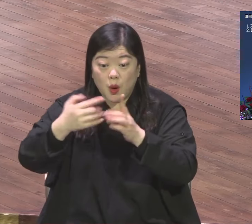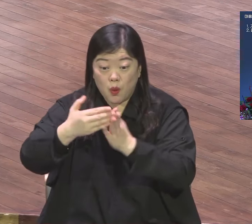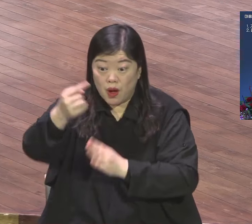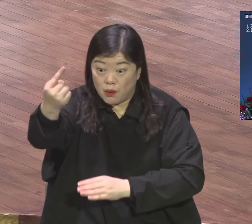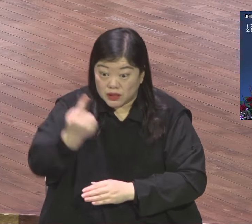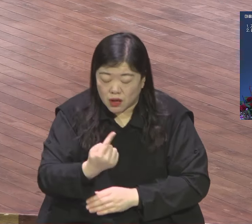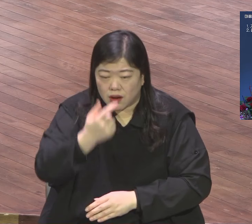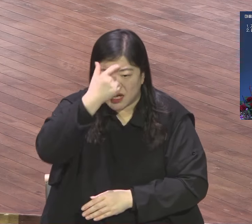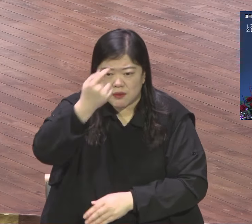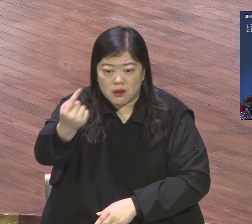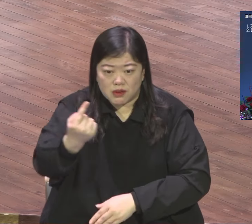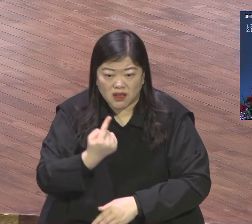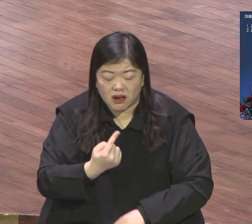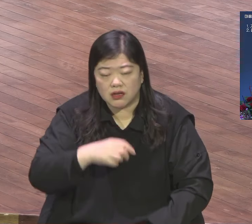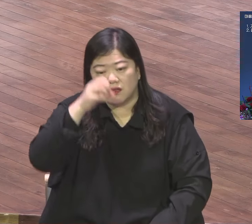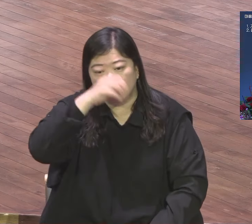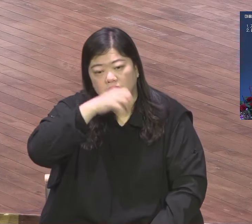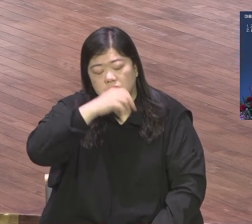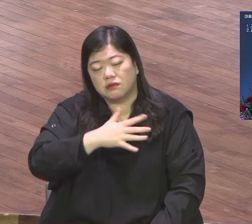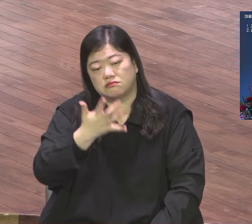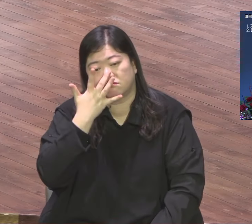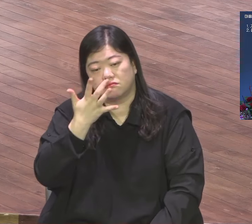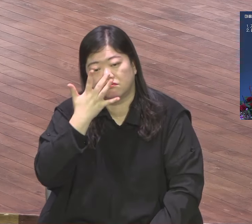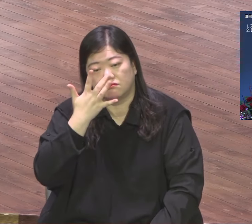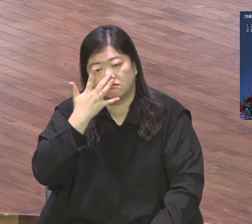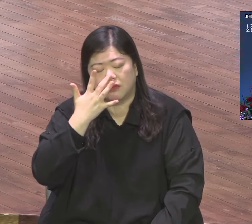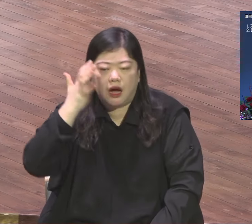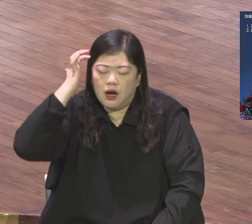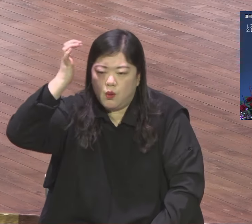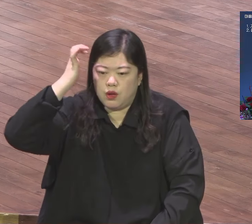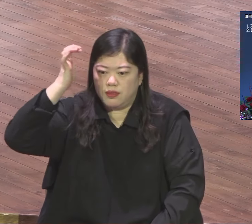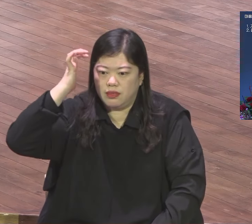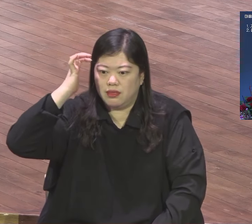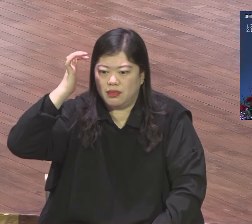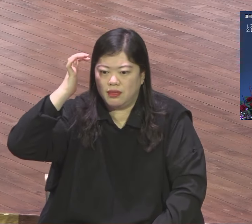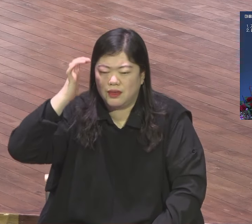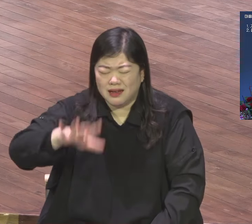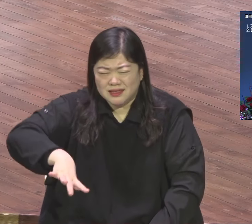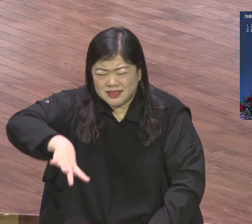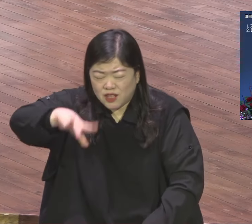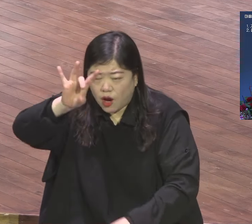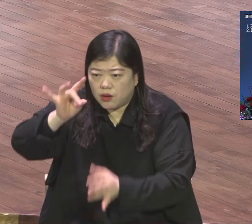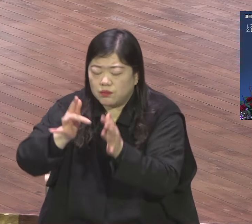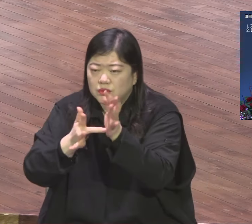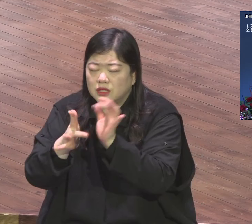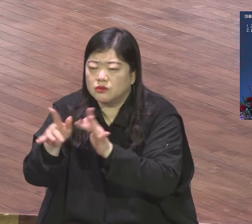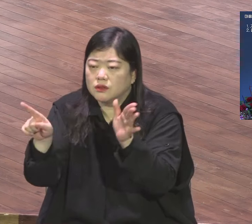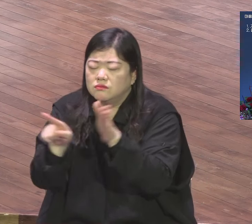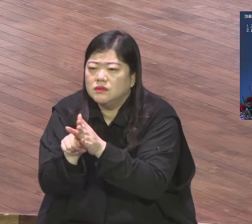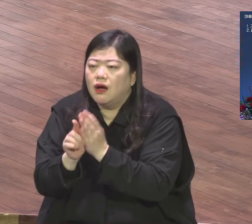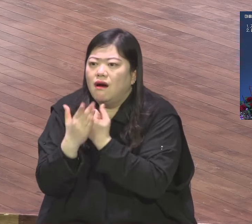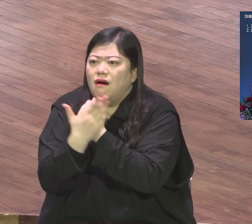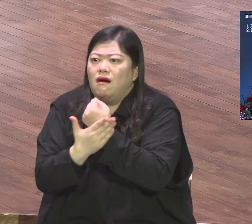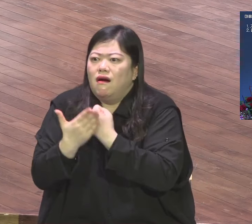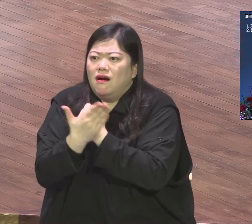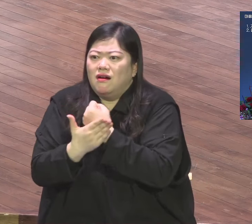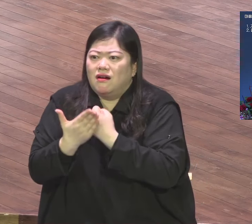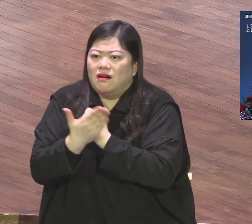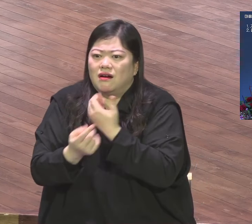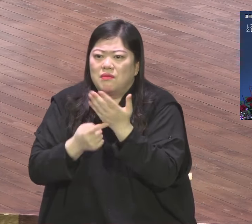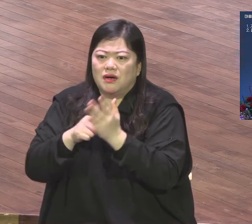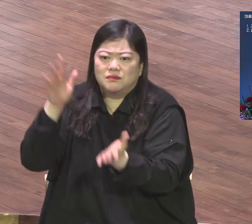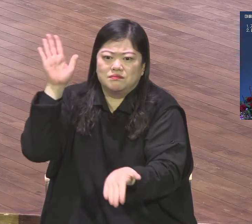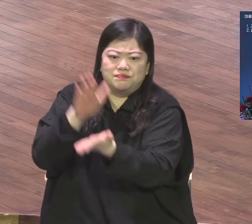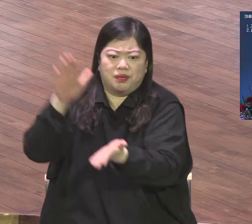됩니다. 마음이 둔하면 안 됩니다. 처음 마음을 회복하시길 바랍니다. 마음이 둔하면 안 돼요. 이건